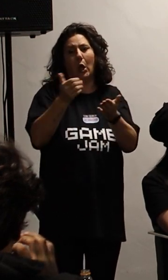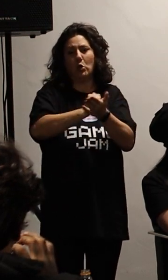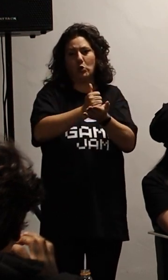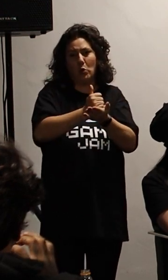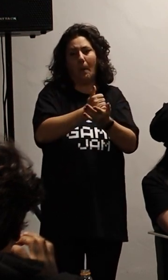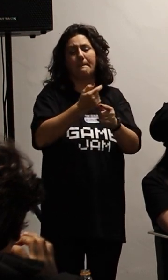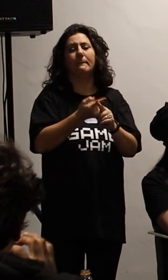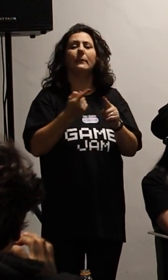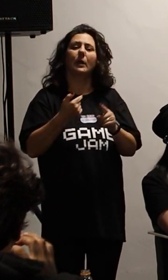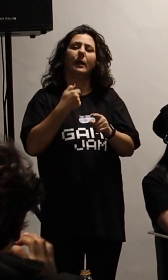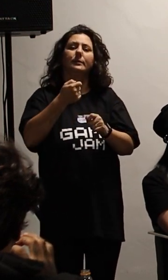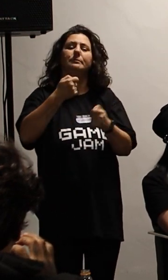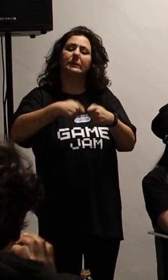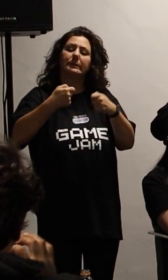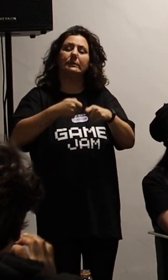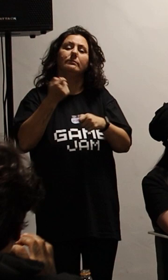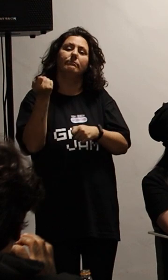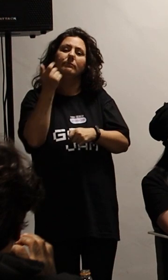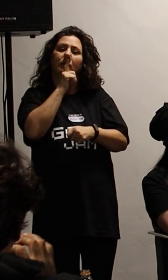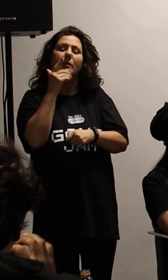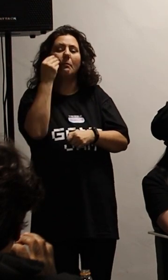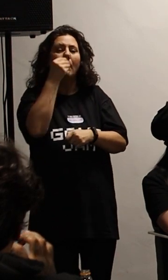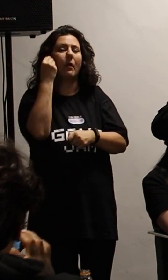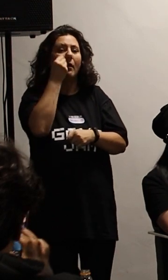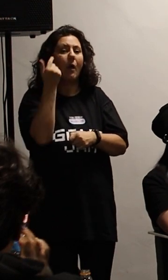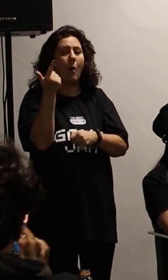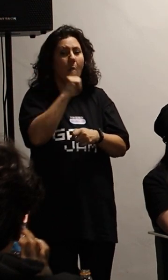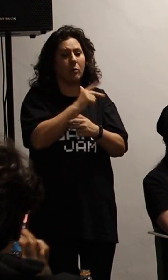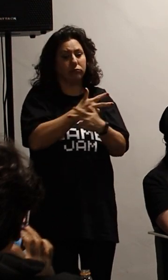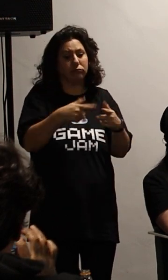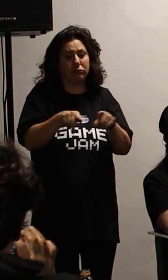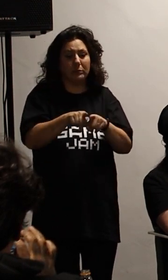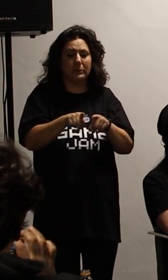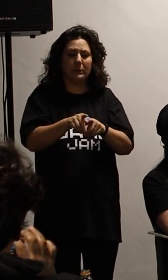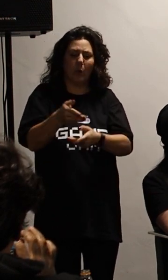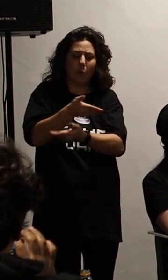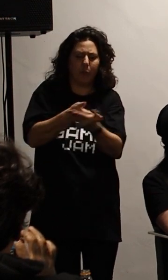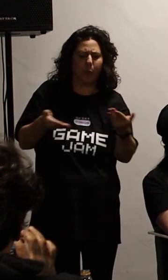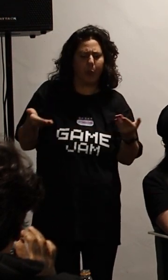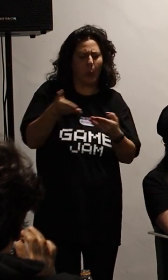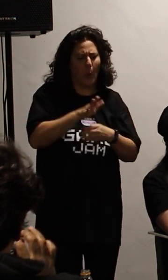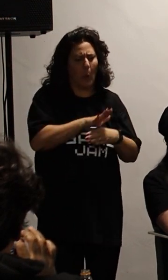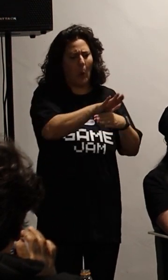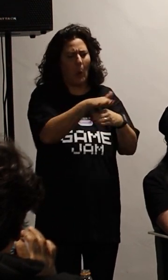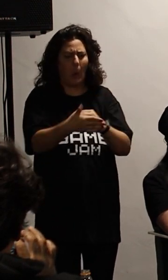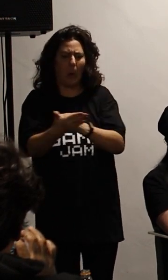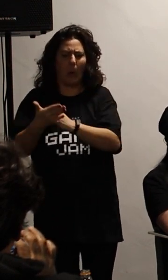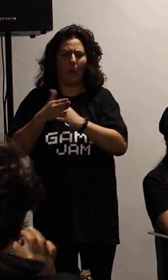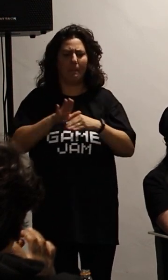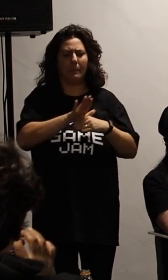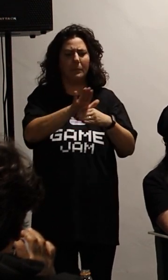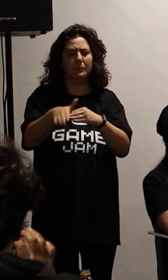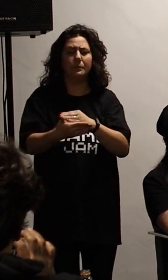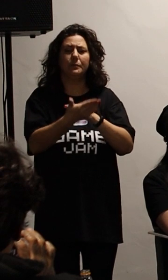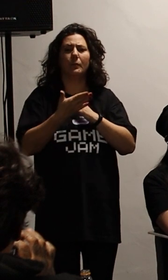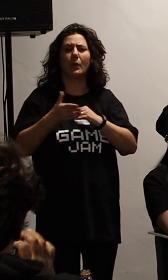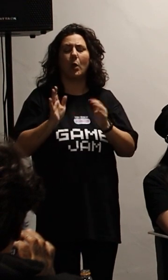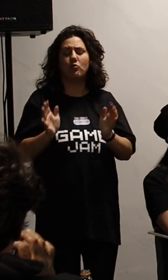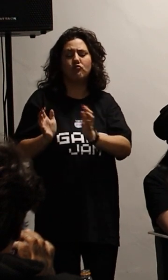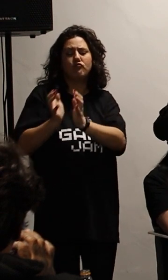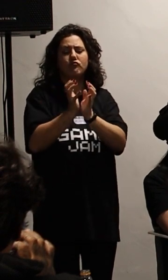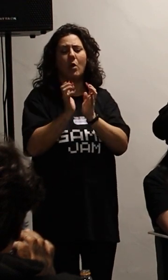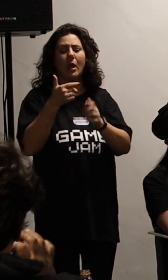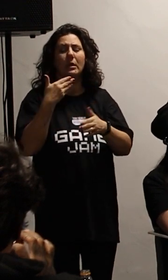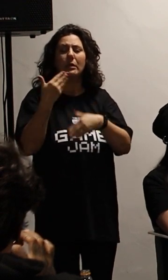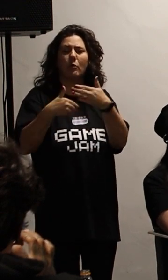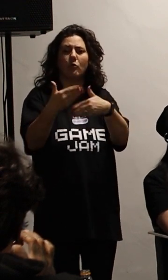acabar ganhando essa experiência. Outro ponto é a colaboração, porque os jogos são desenvolvidos em equipes, essas